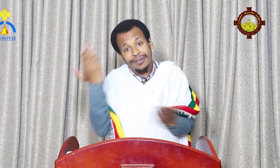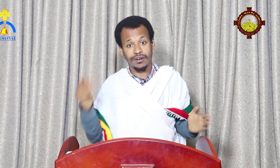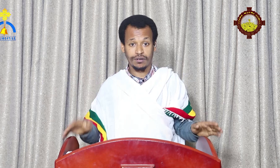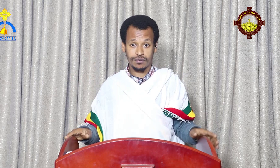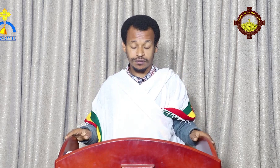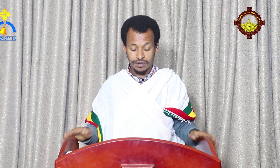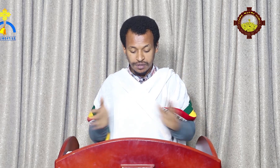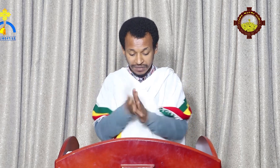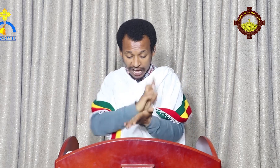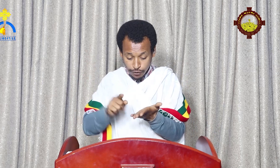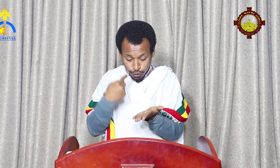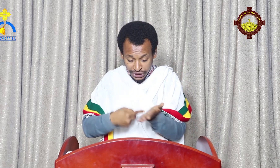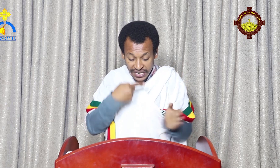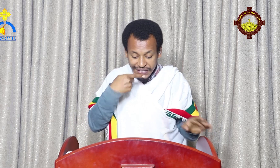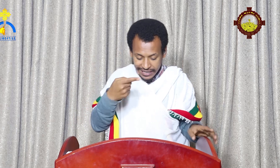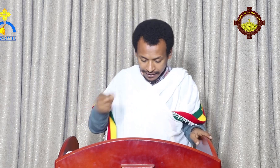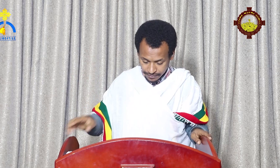እግዚአብሔር። መጽሐፍ ቅዱስ እንዲህ ይላል፣